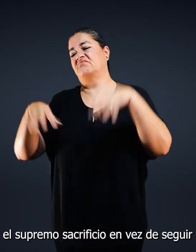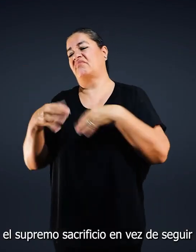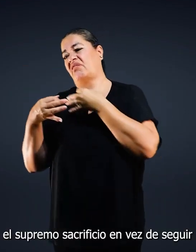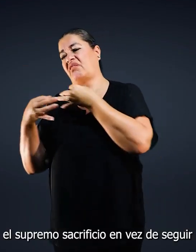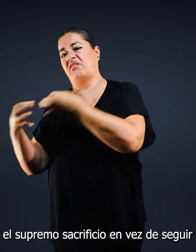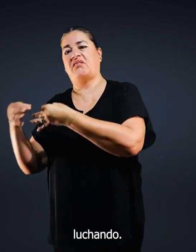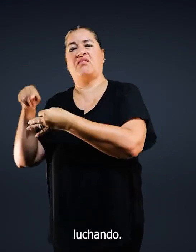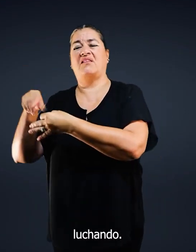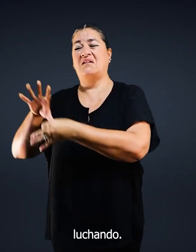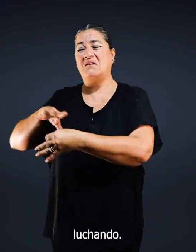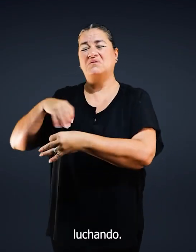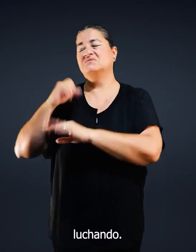vez de seguir luchando.